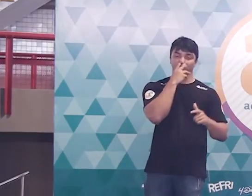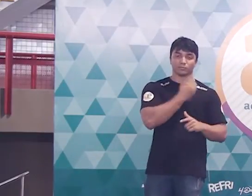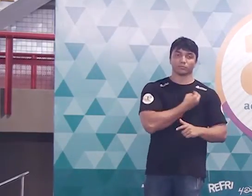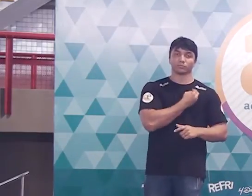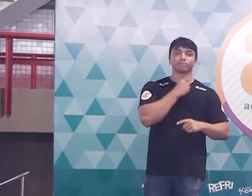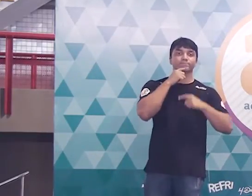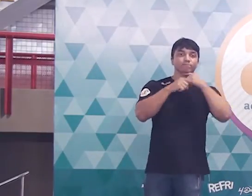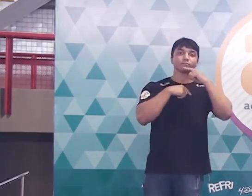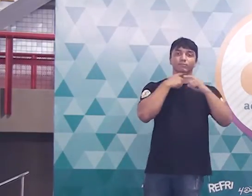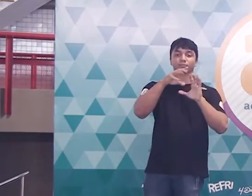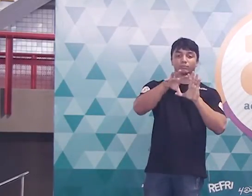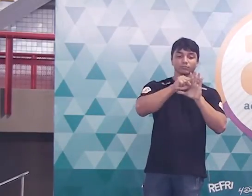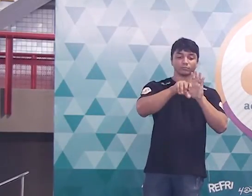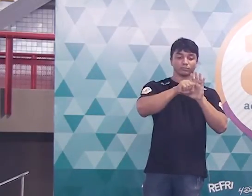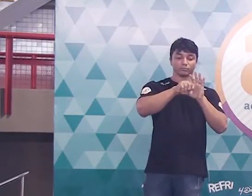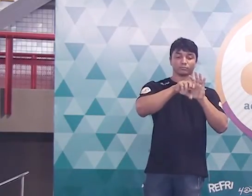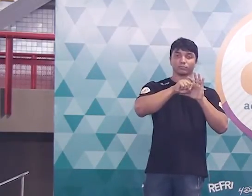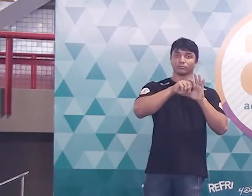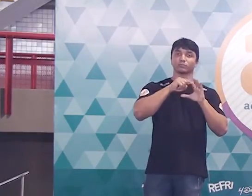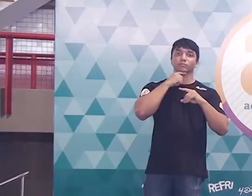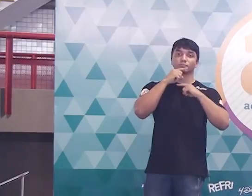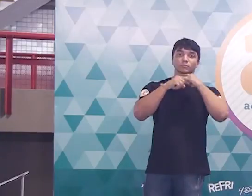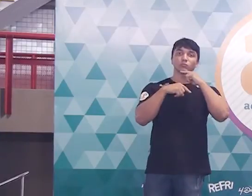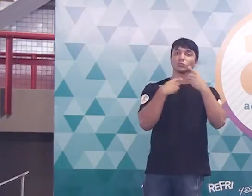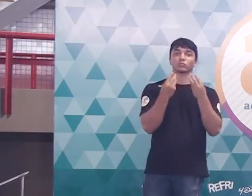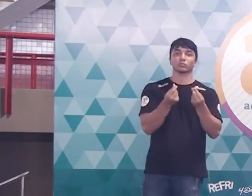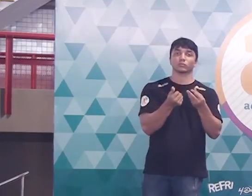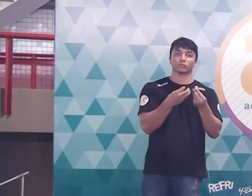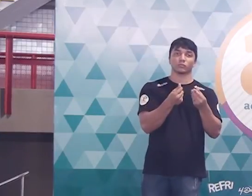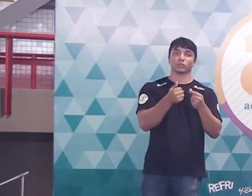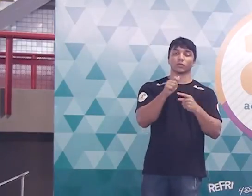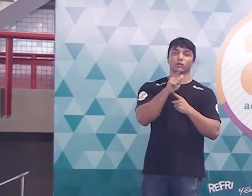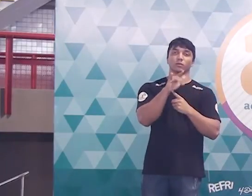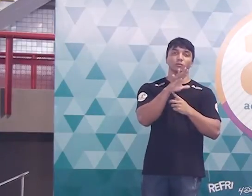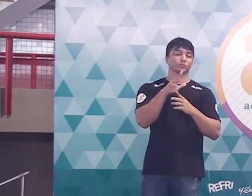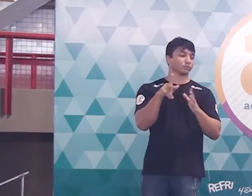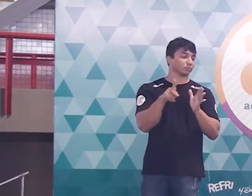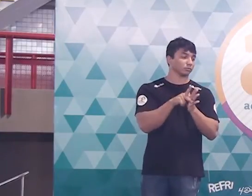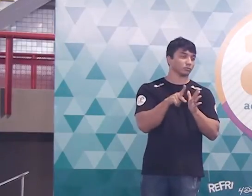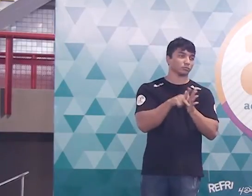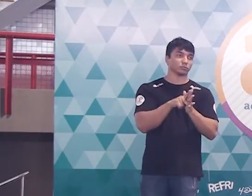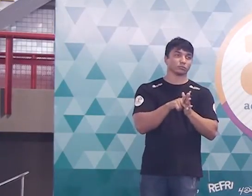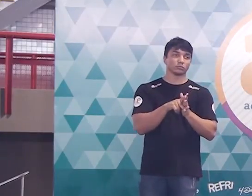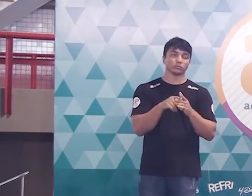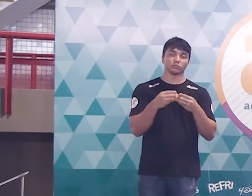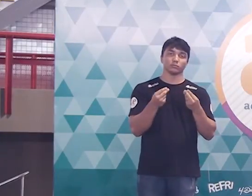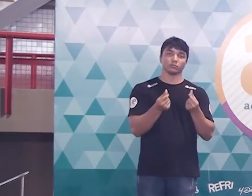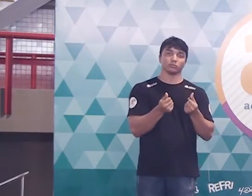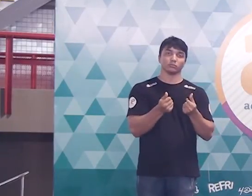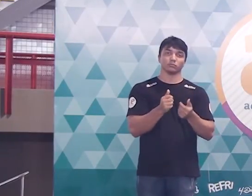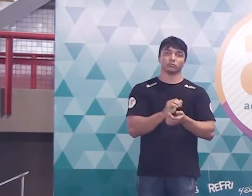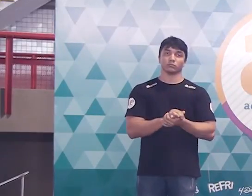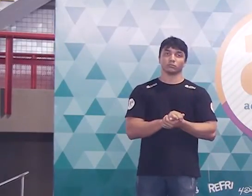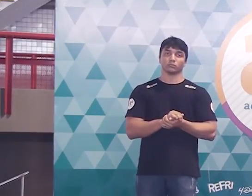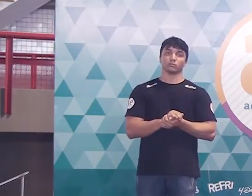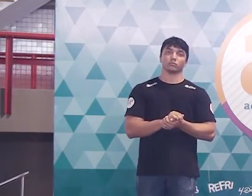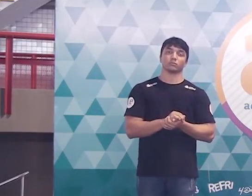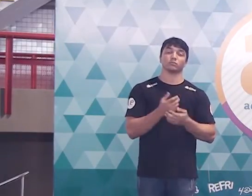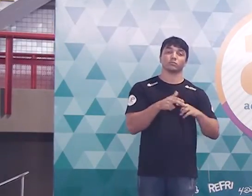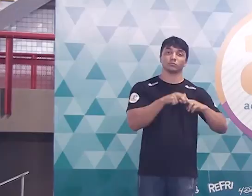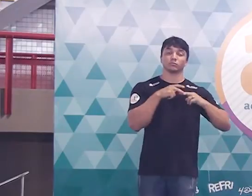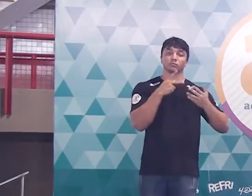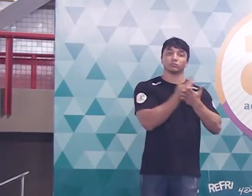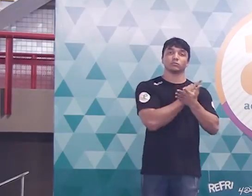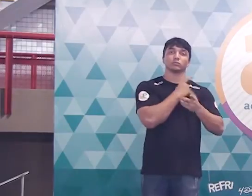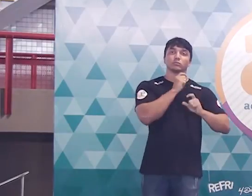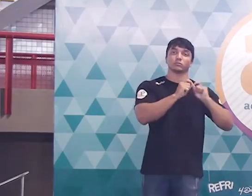vida não consegue obter esse nitrogênio na forma, certo? Na forma atmosférica. Aí ele diz: